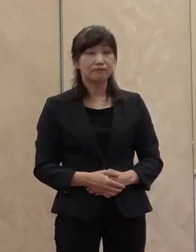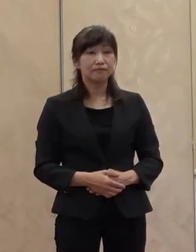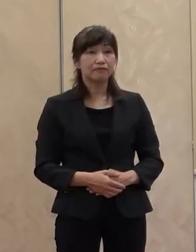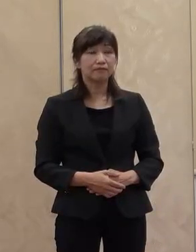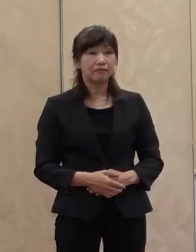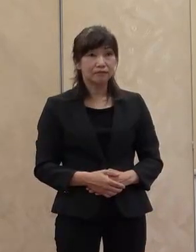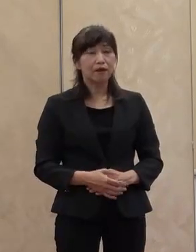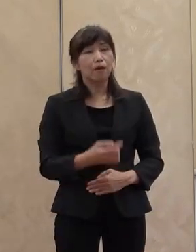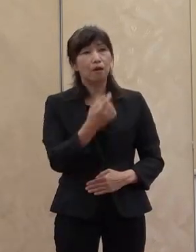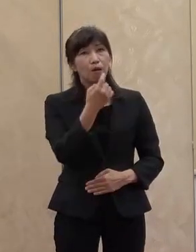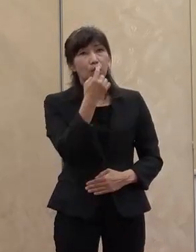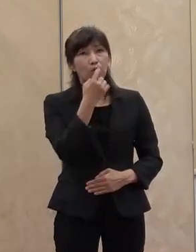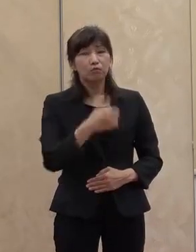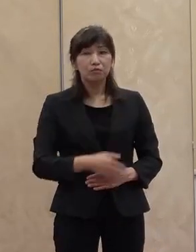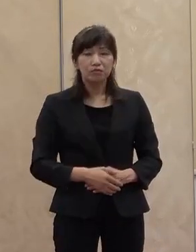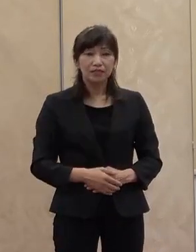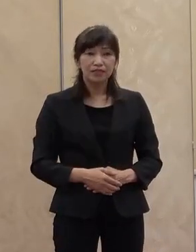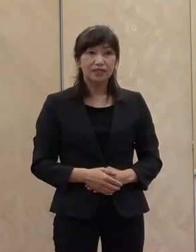僕自身は